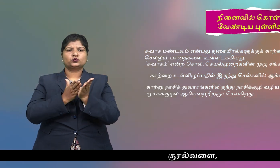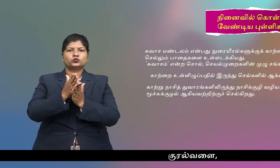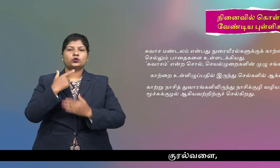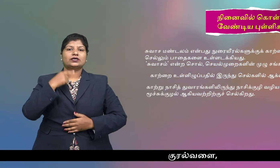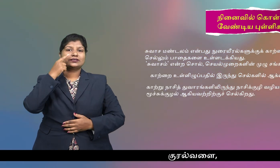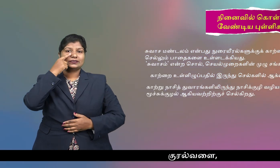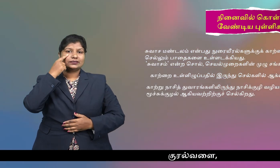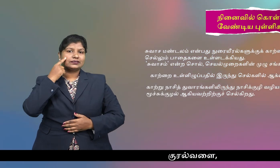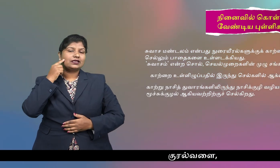குரல் வலை,